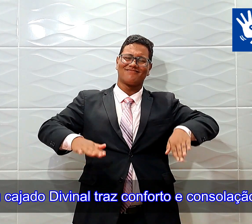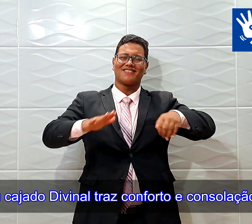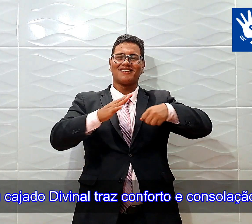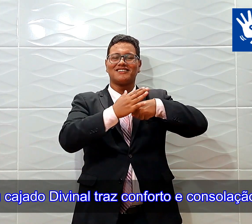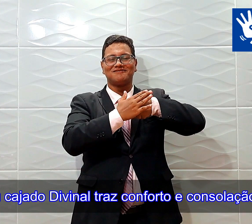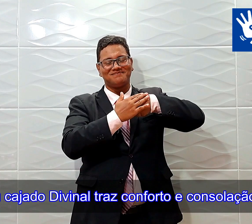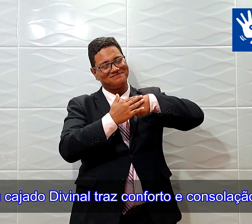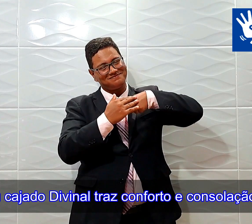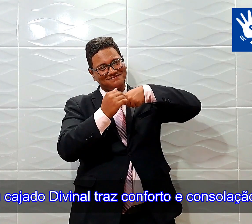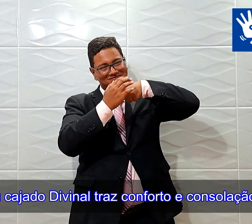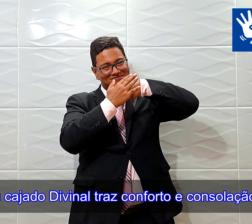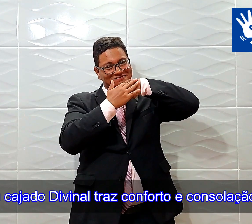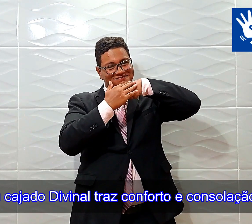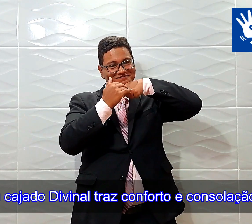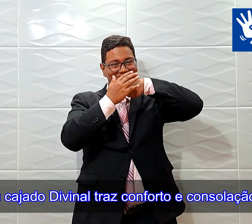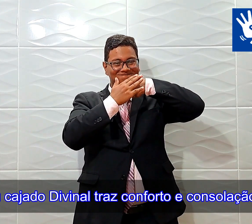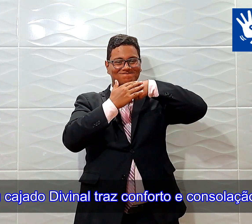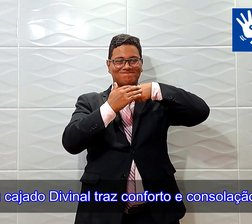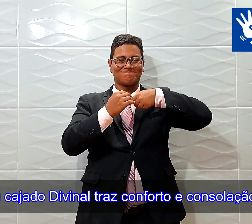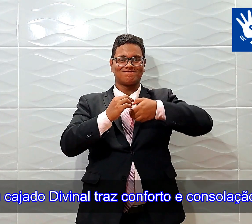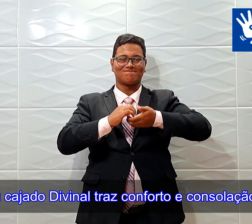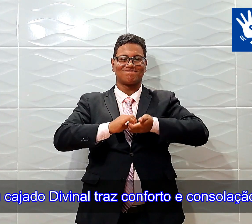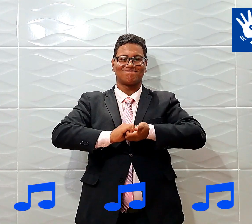e consolação.